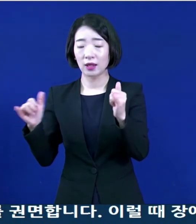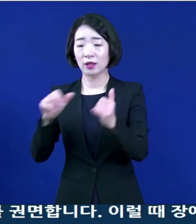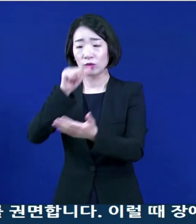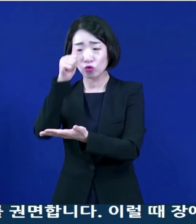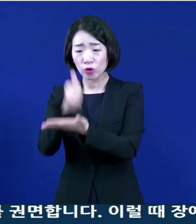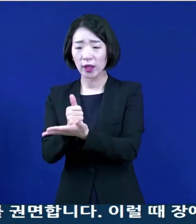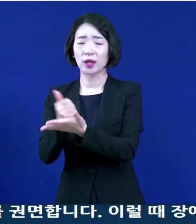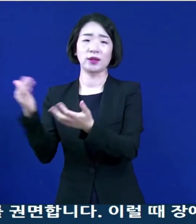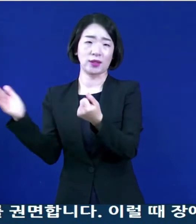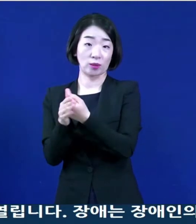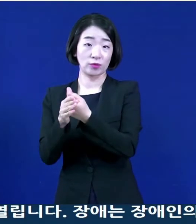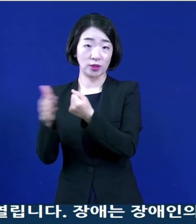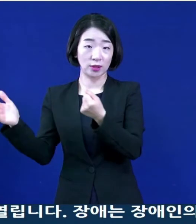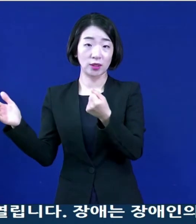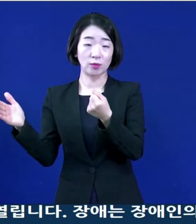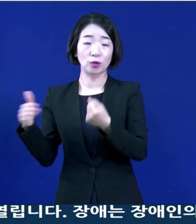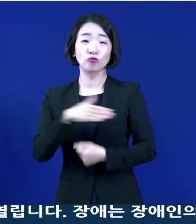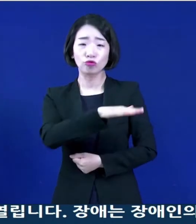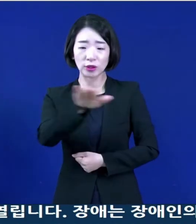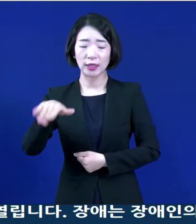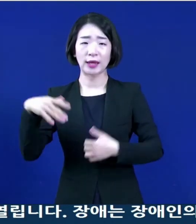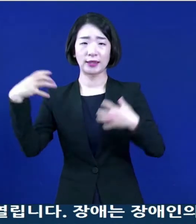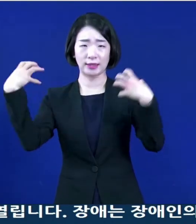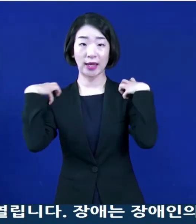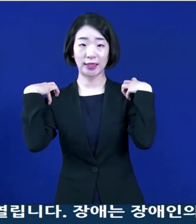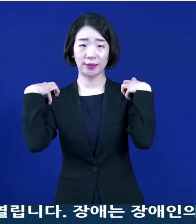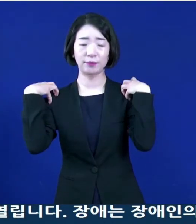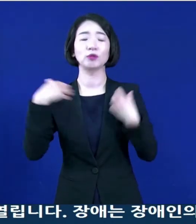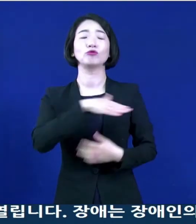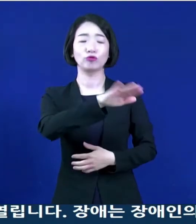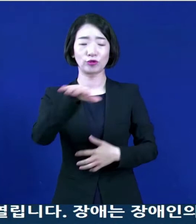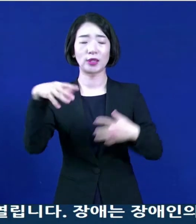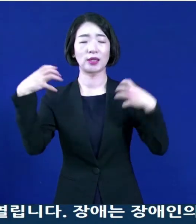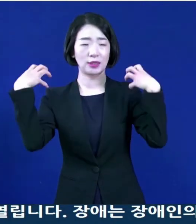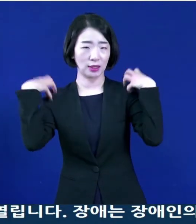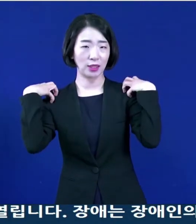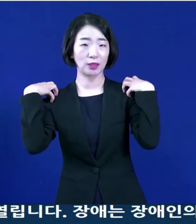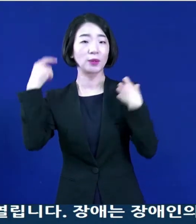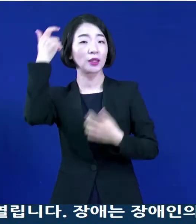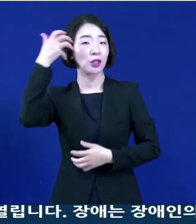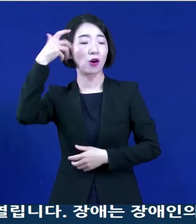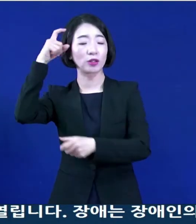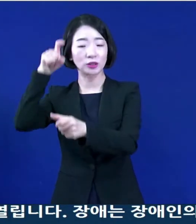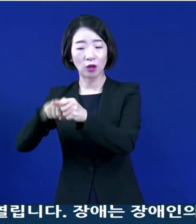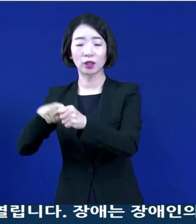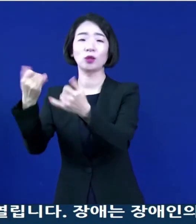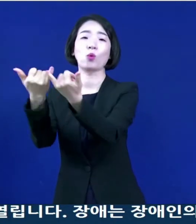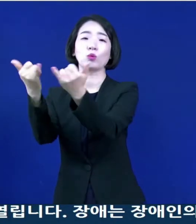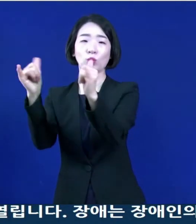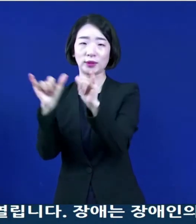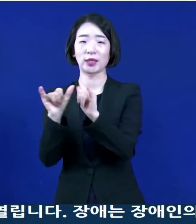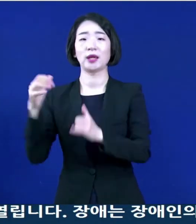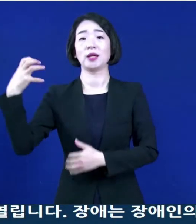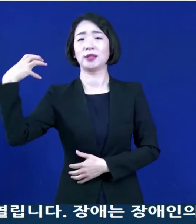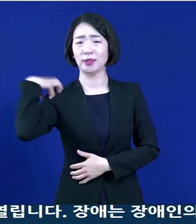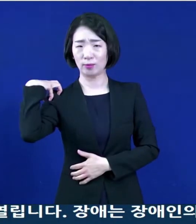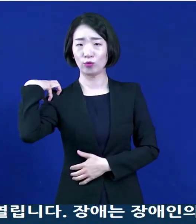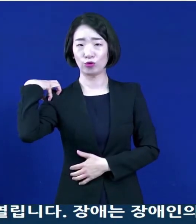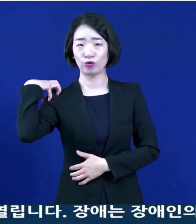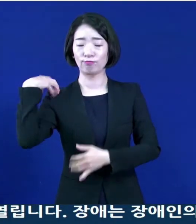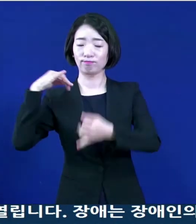죄로 인한 책임, 그 책임을 함께 지어져 나가는 영적인 공동체의 의무라고 정리하는